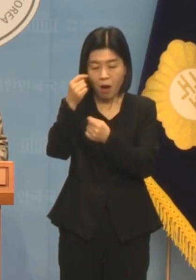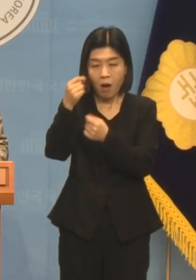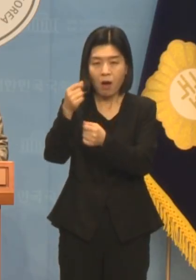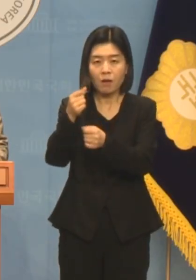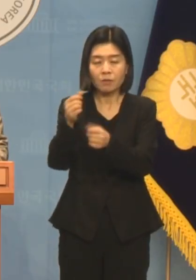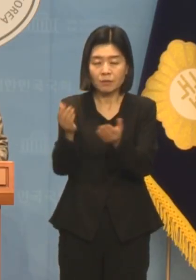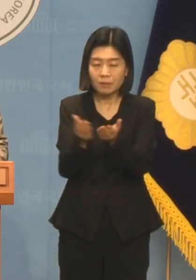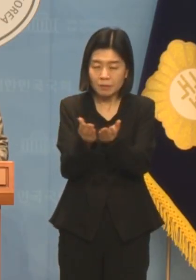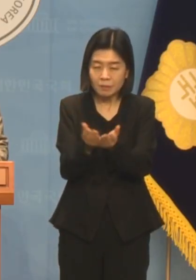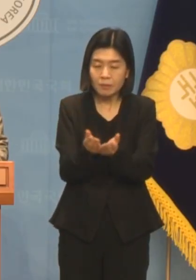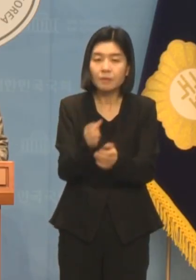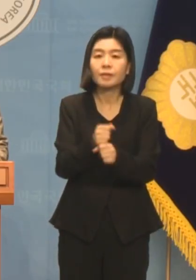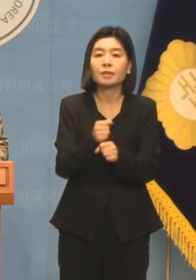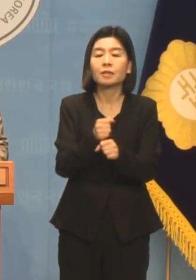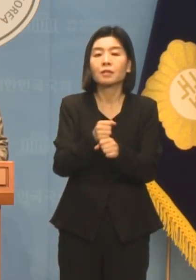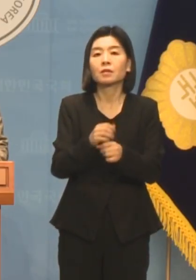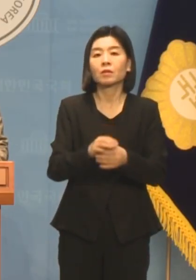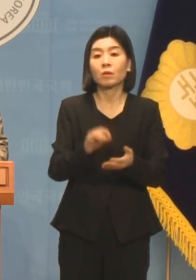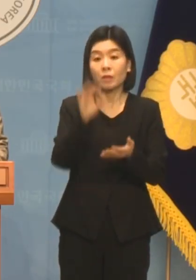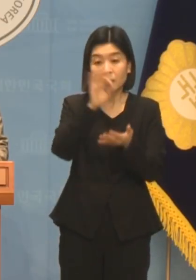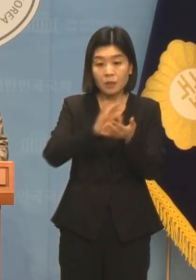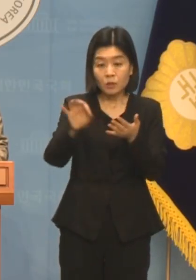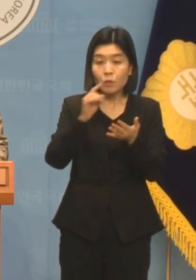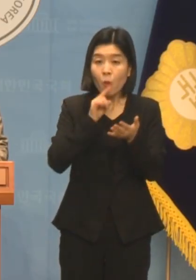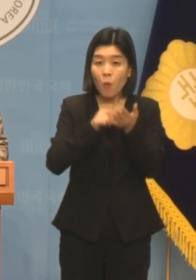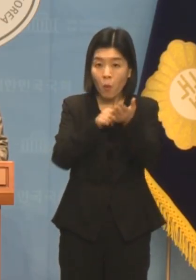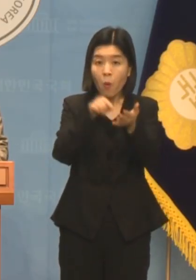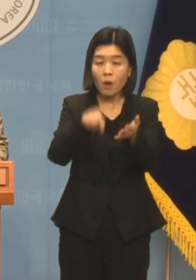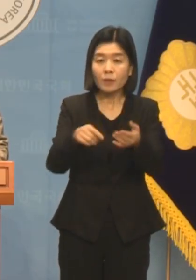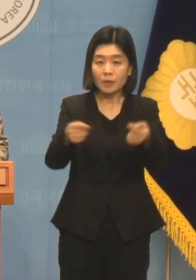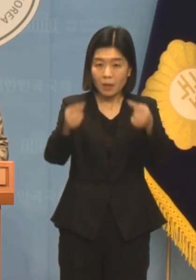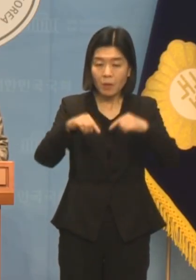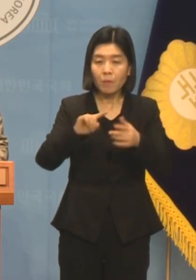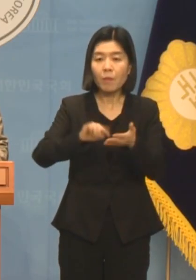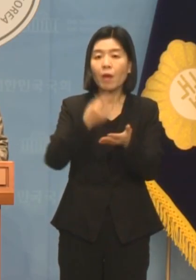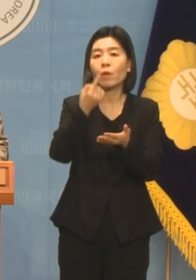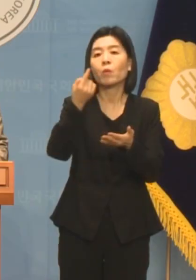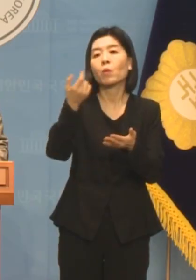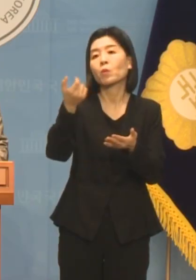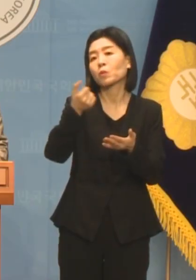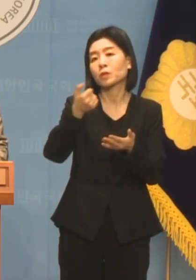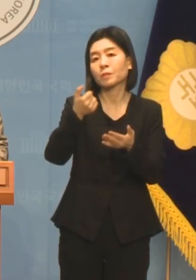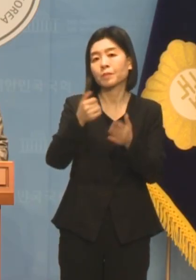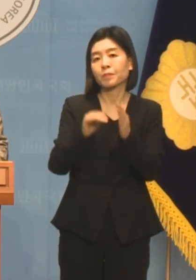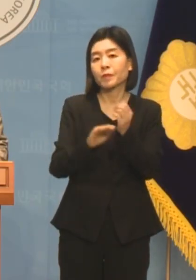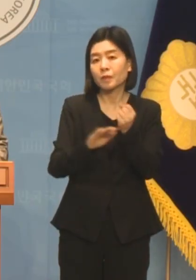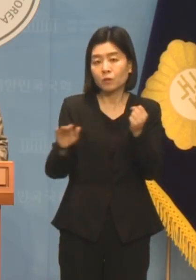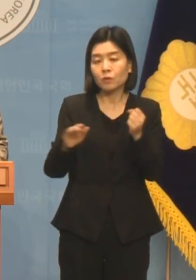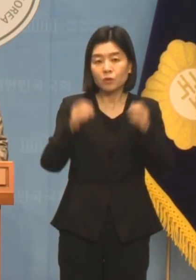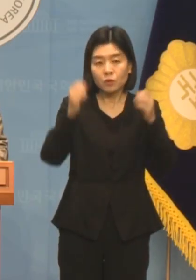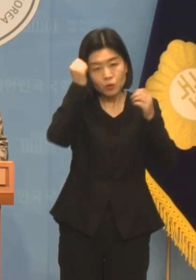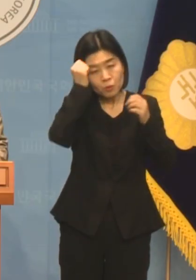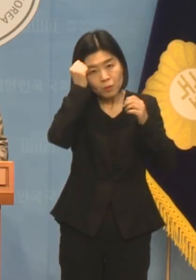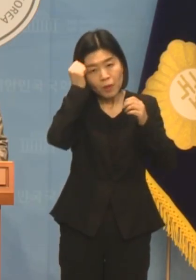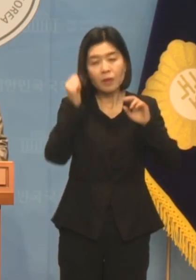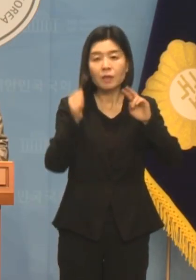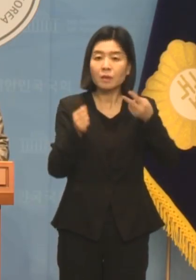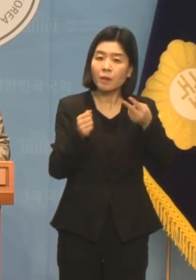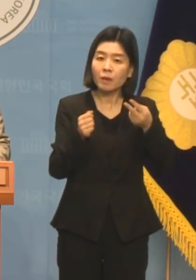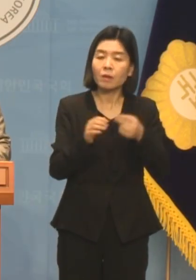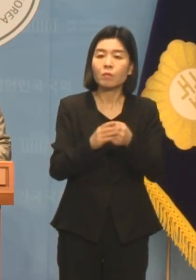품위서에는 참여 인원 150명 기준 숙박료 225만 원, 식비 600만 원으로 되어